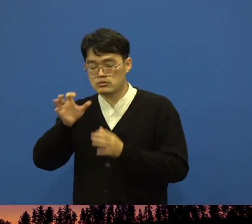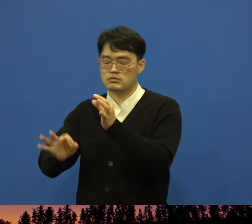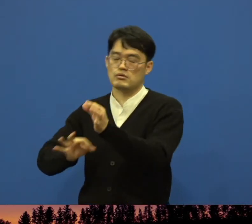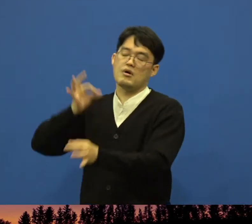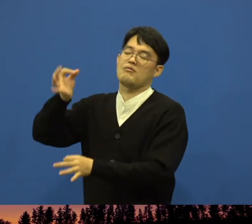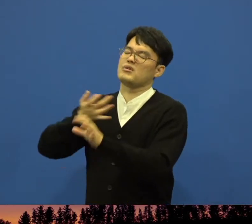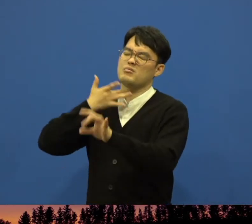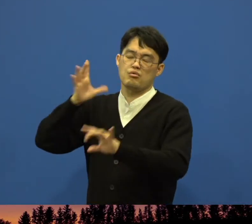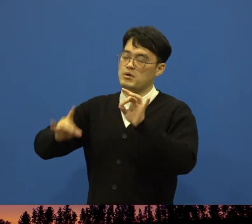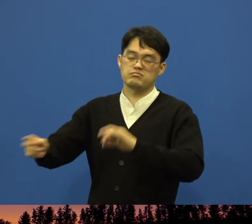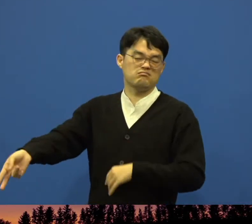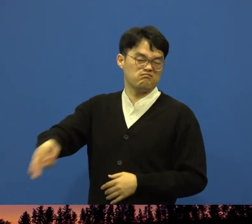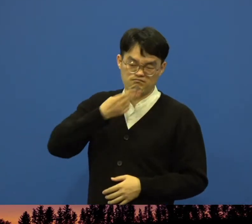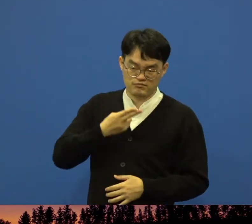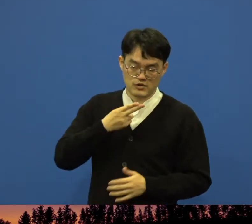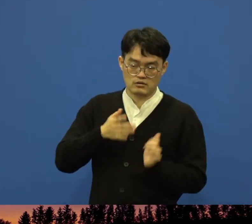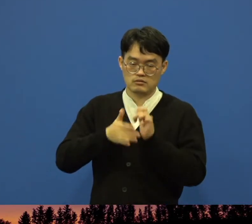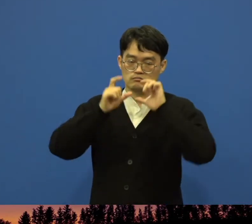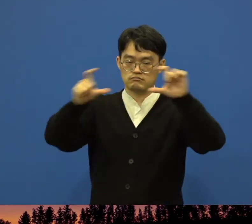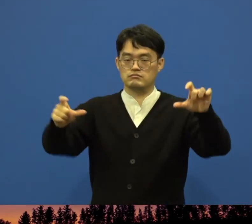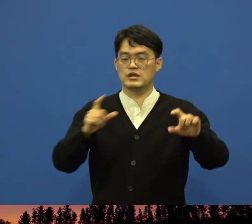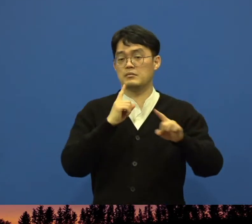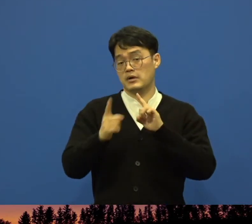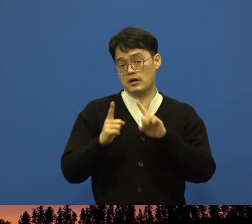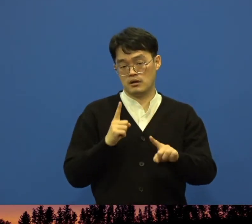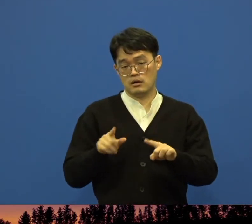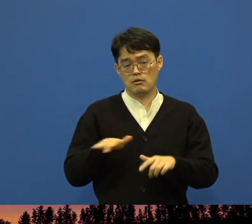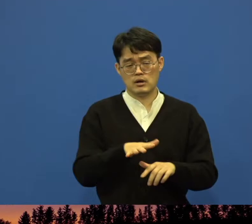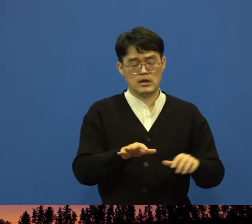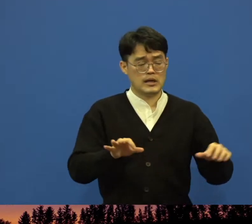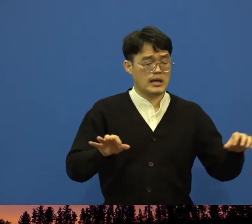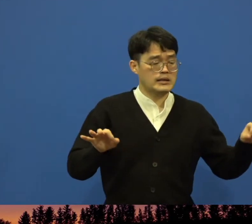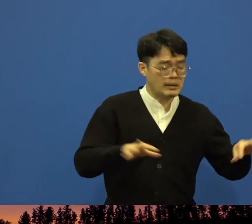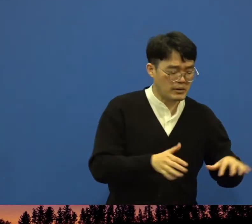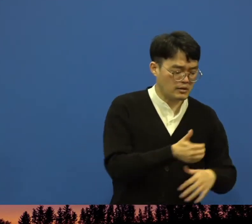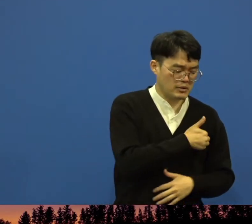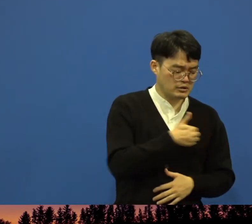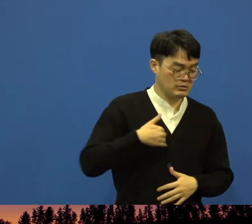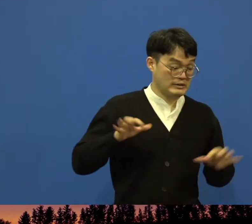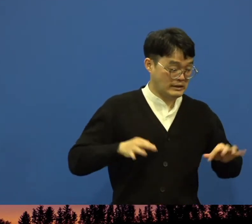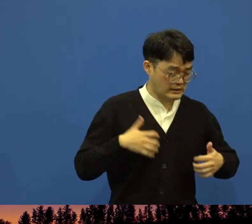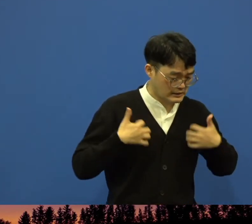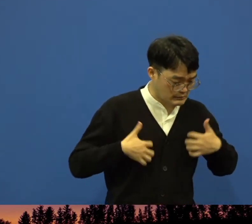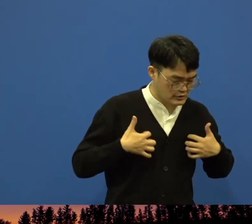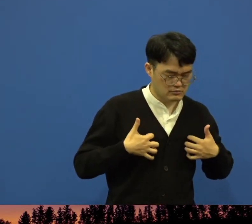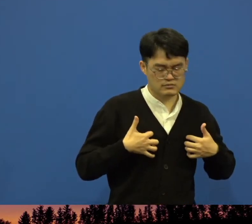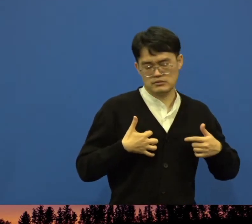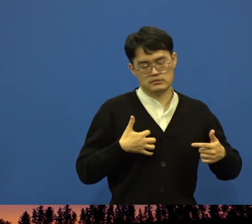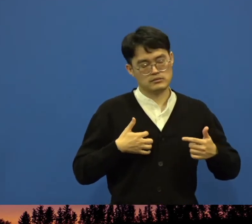여러분 우리는 순간을 위해 살면 안 돼요. 잠시의 만족, 잠시의 기쁨을 추구하면 안 된다.